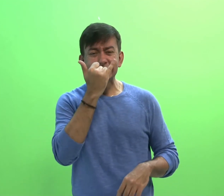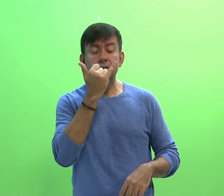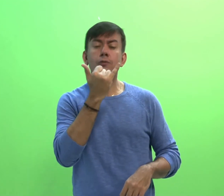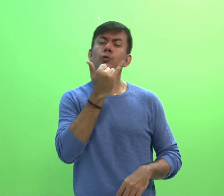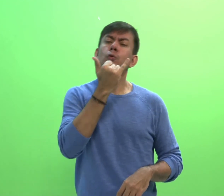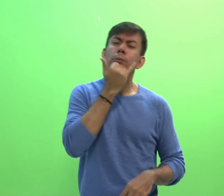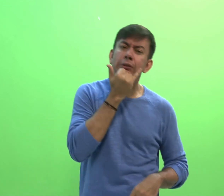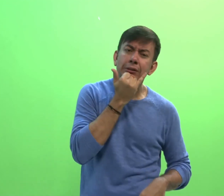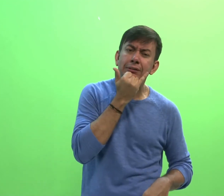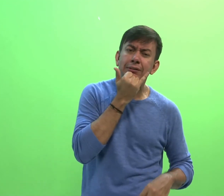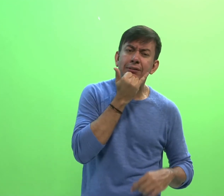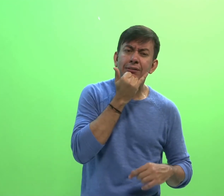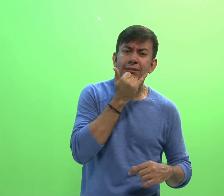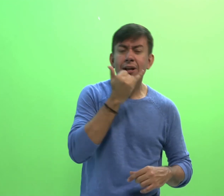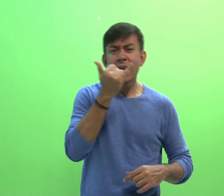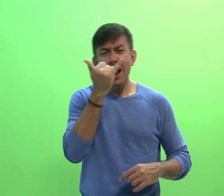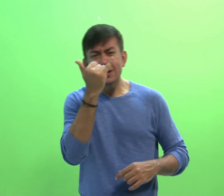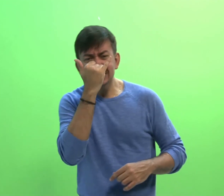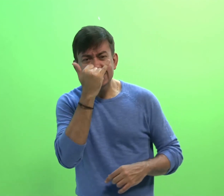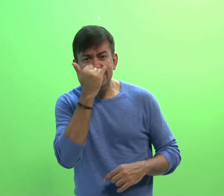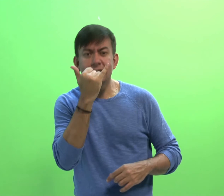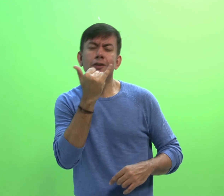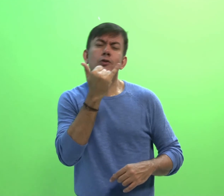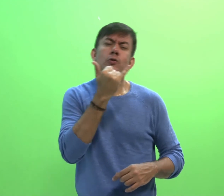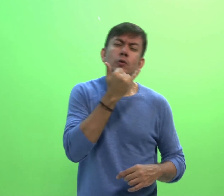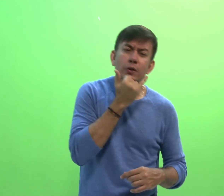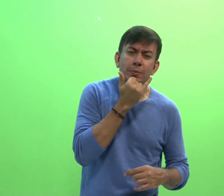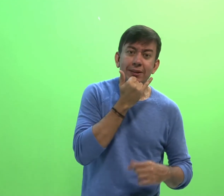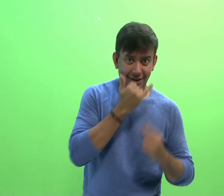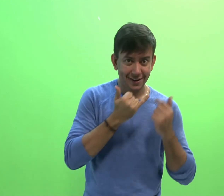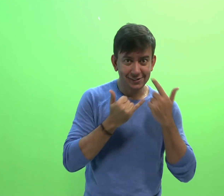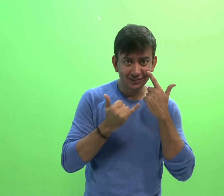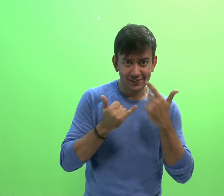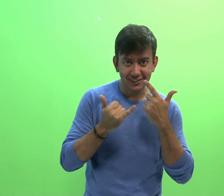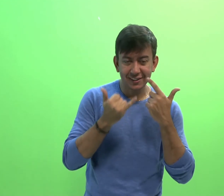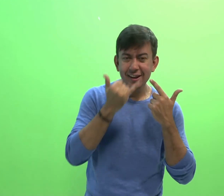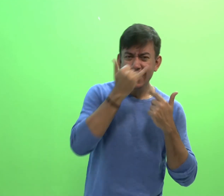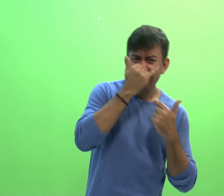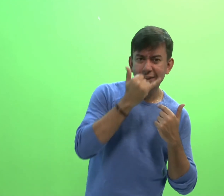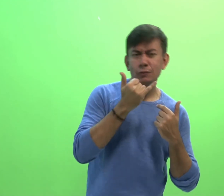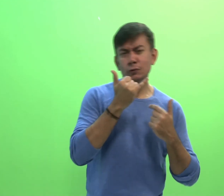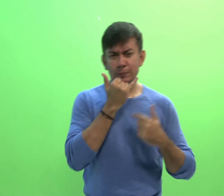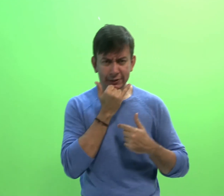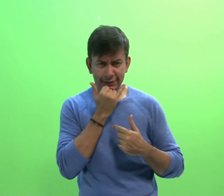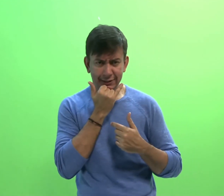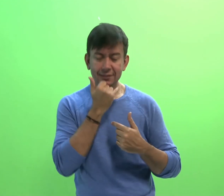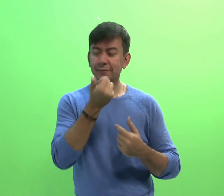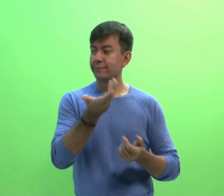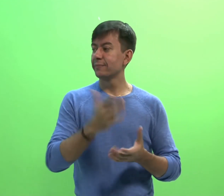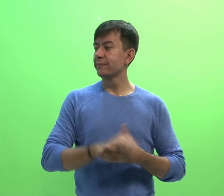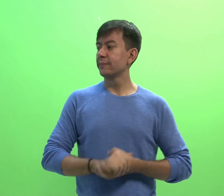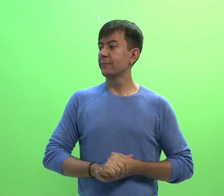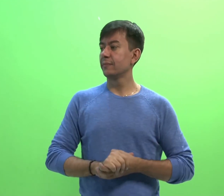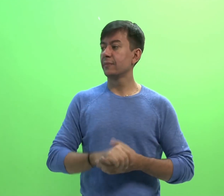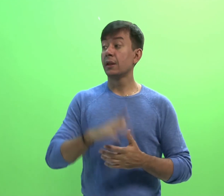Azar e desculpa. Azar, desculpa. Perceberam? Azar, desculpa.